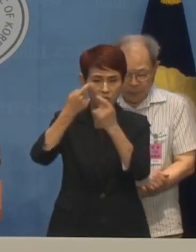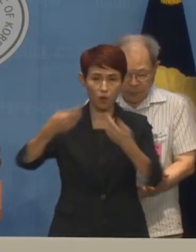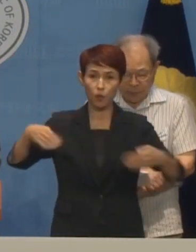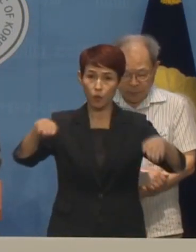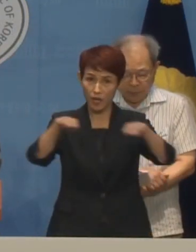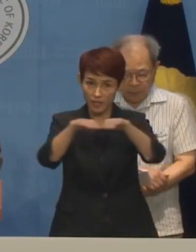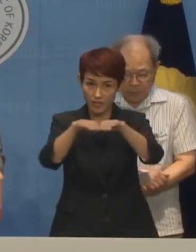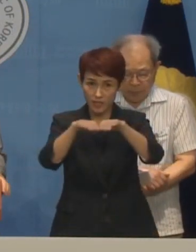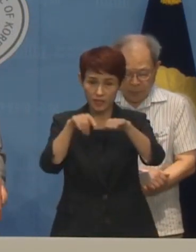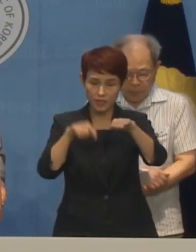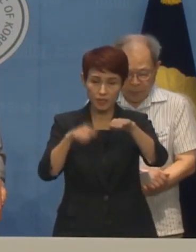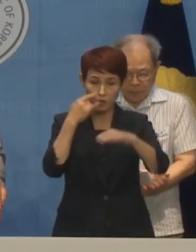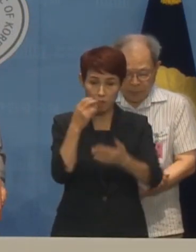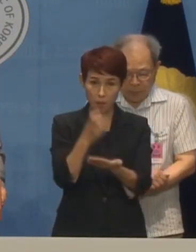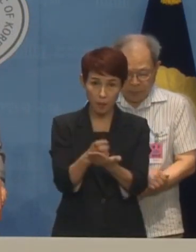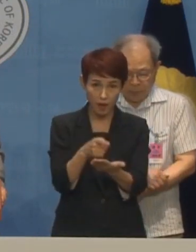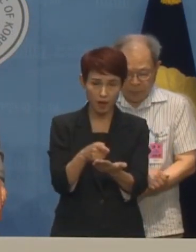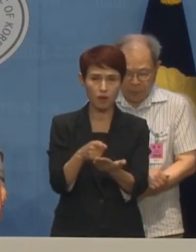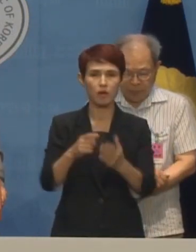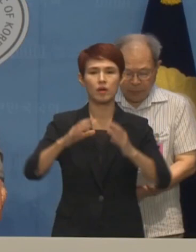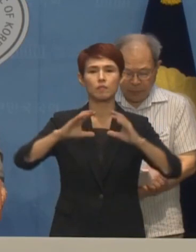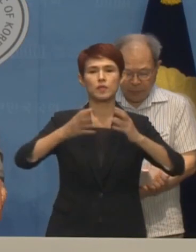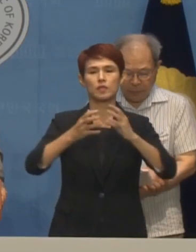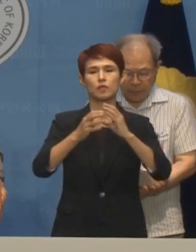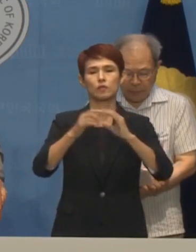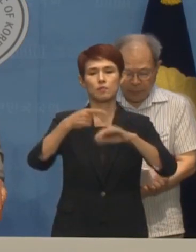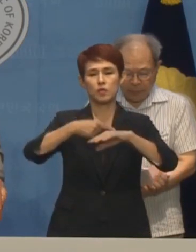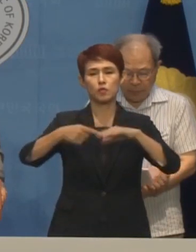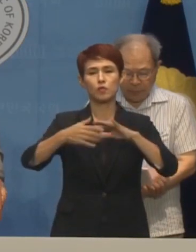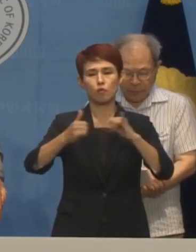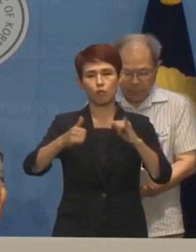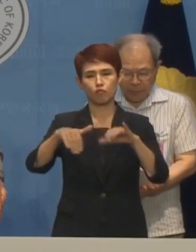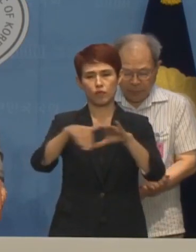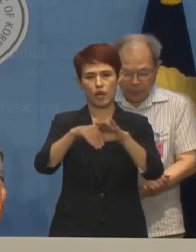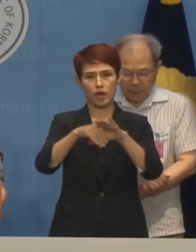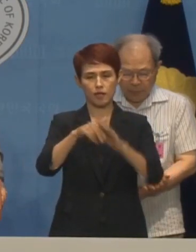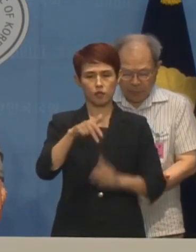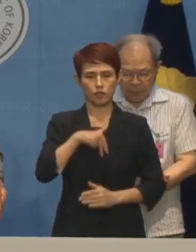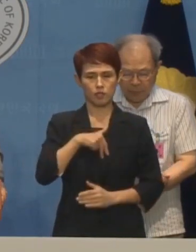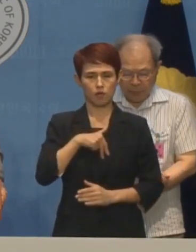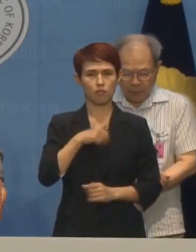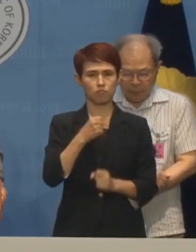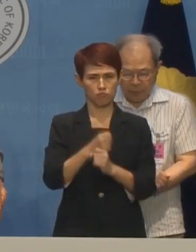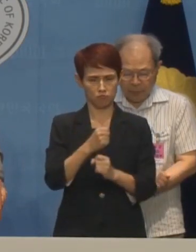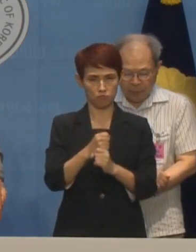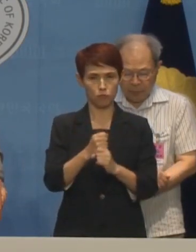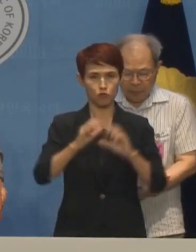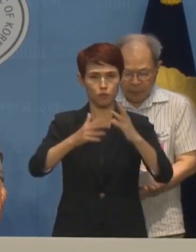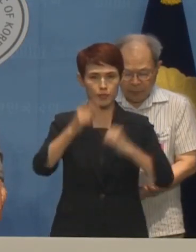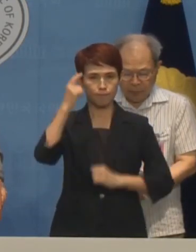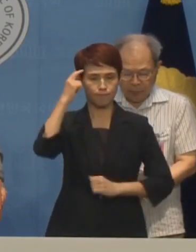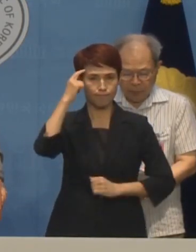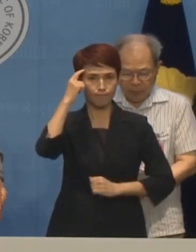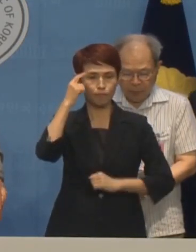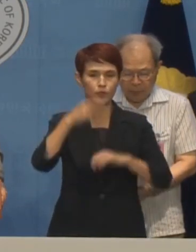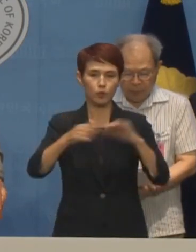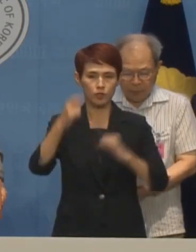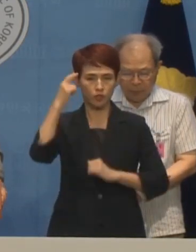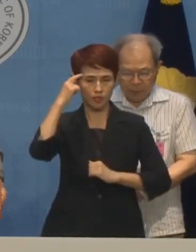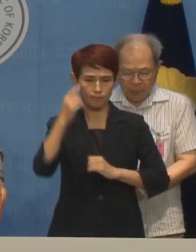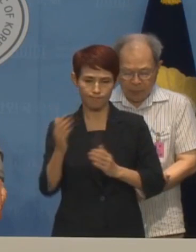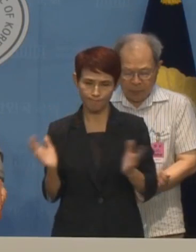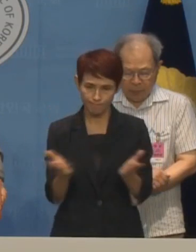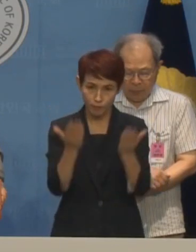독립기념관은 정관에서 민족 문화의 정체성을 확립하고 국민의 투철한 민족 정신을